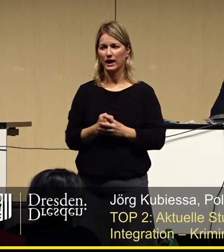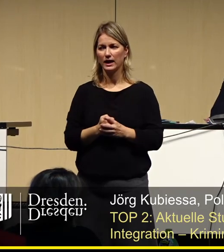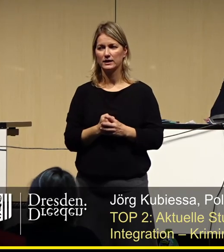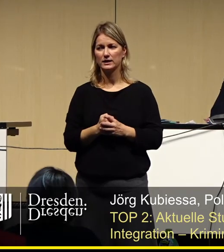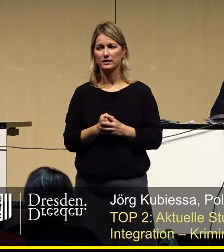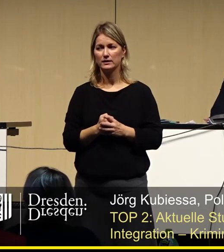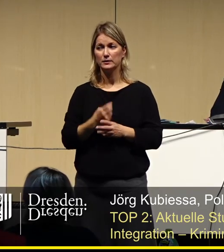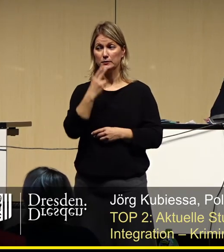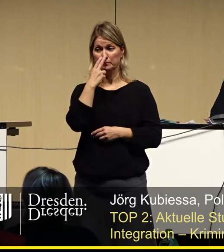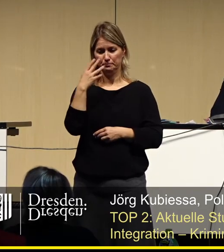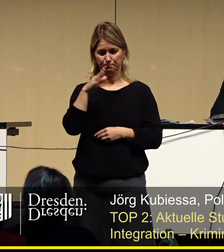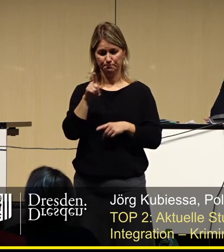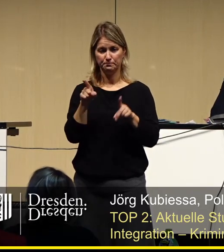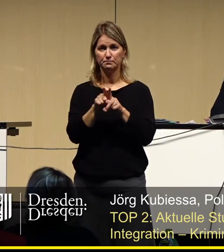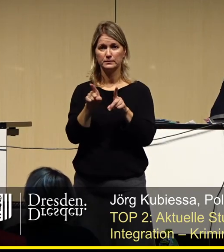ein Gleiches.